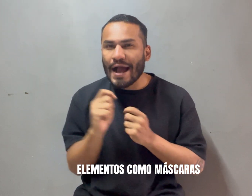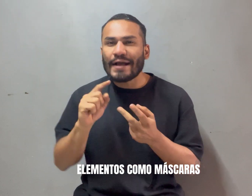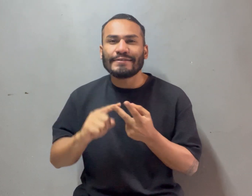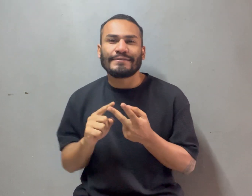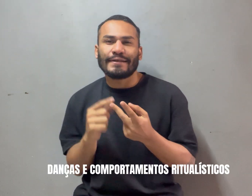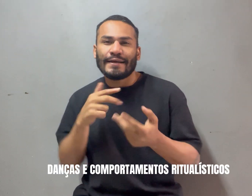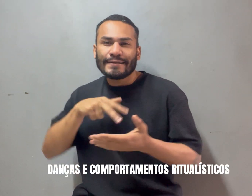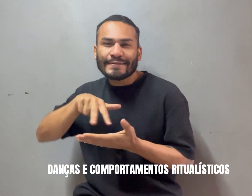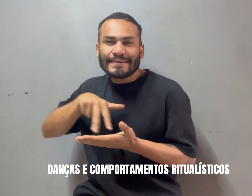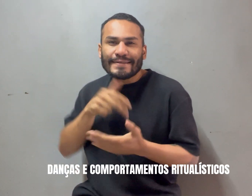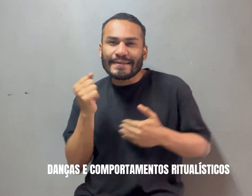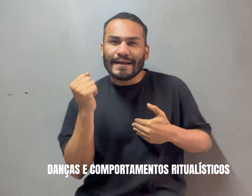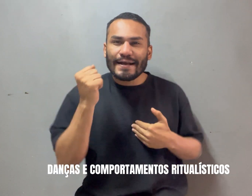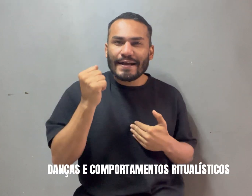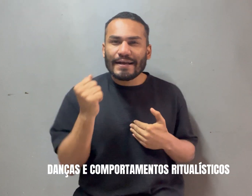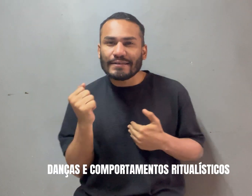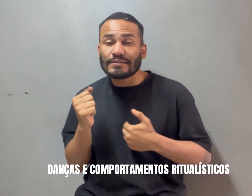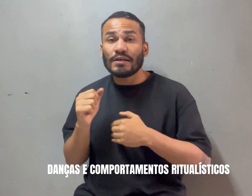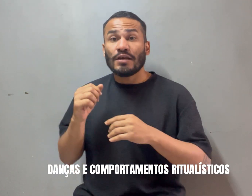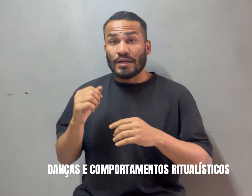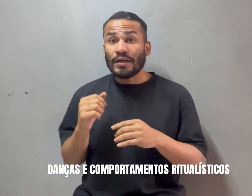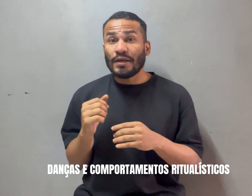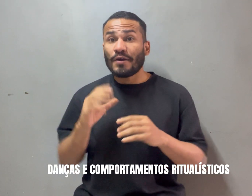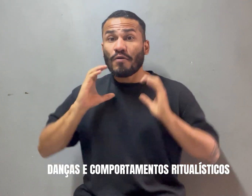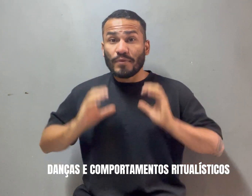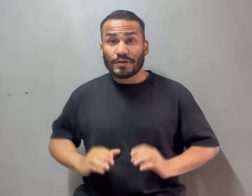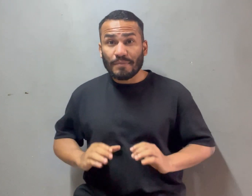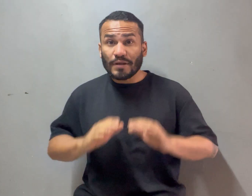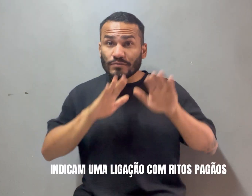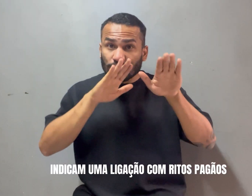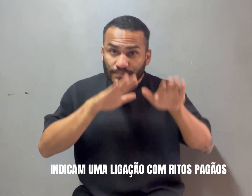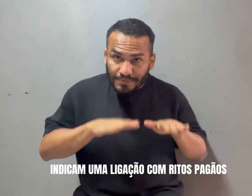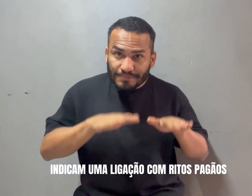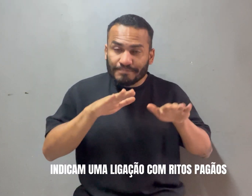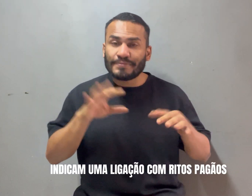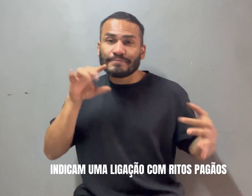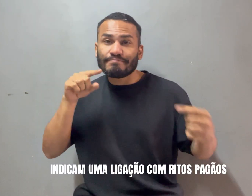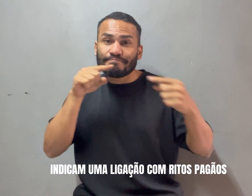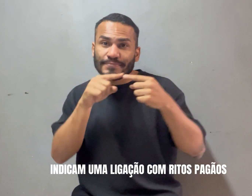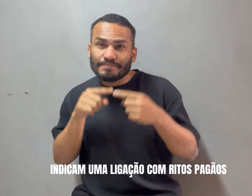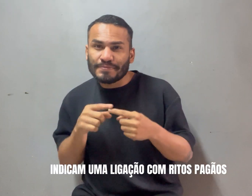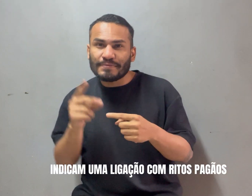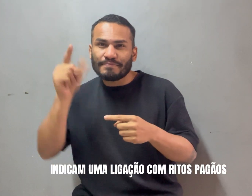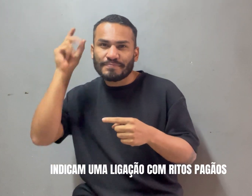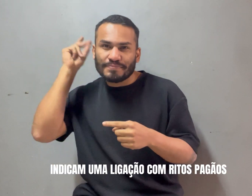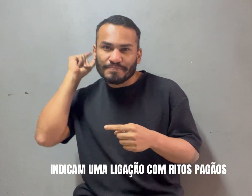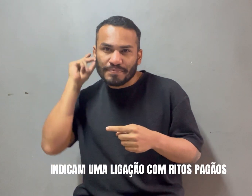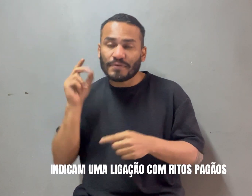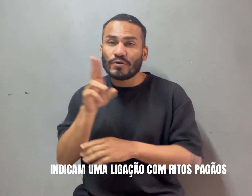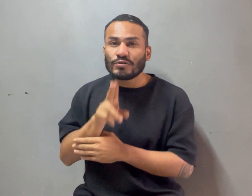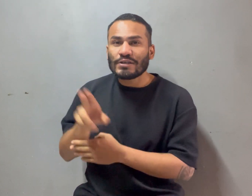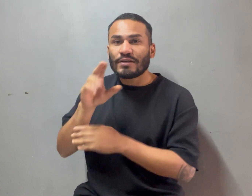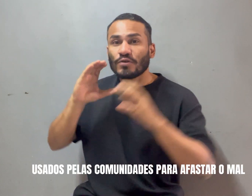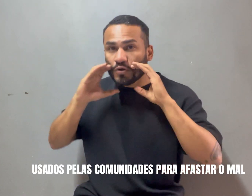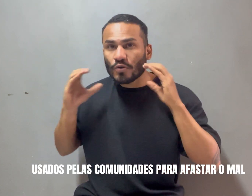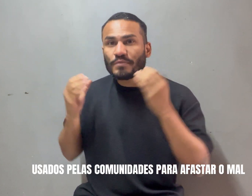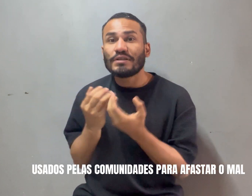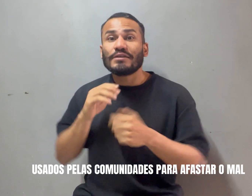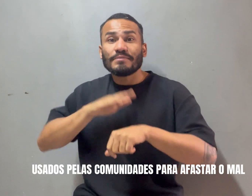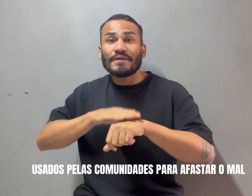máscaras, danças e comportamentos ritualísticos indicam uma ligação com ritos pagãos, usados pelas